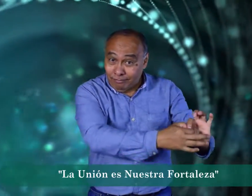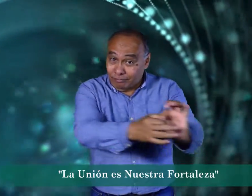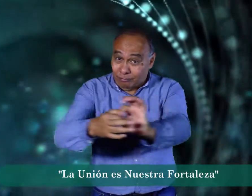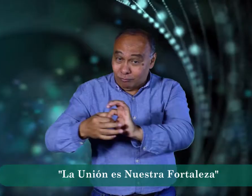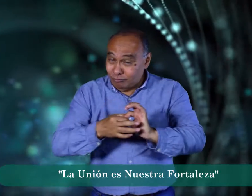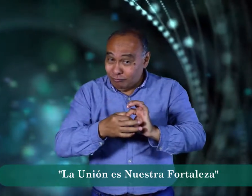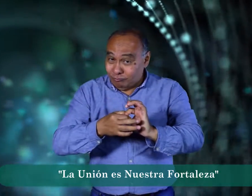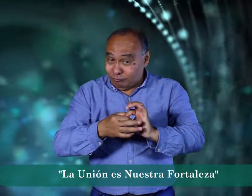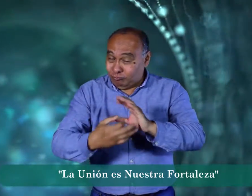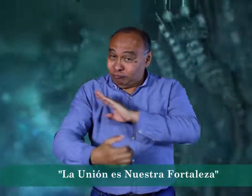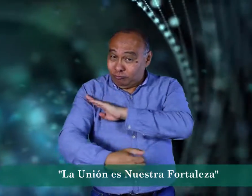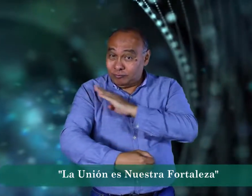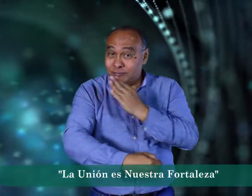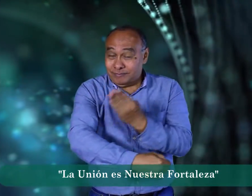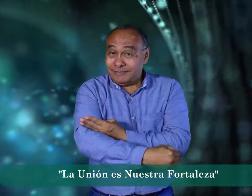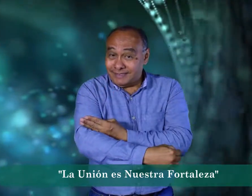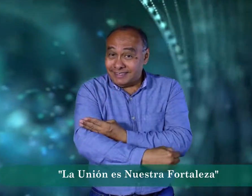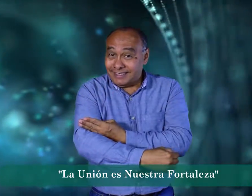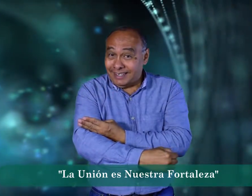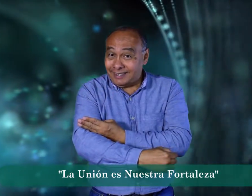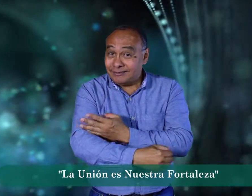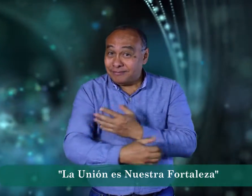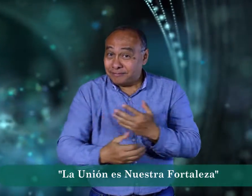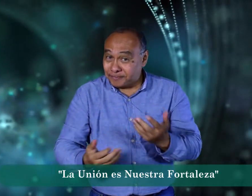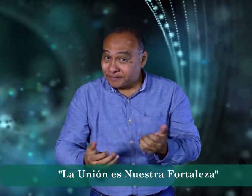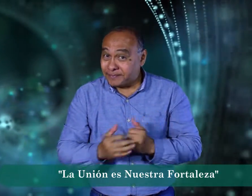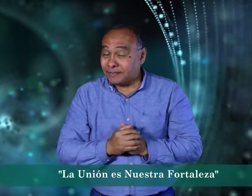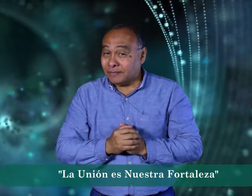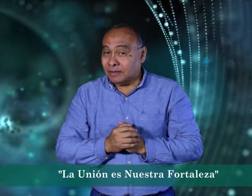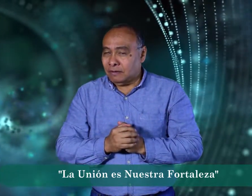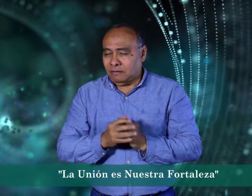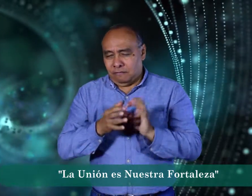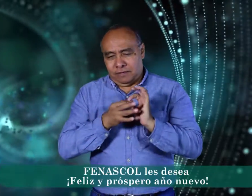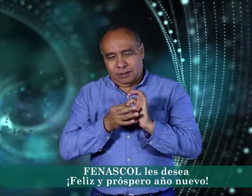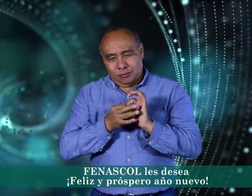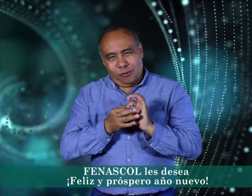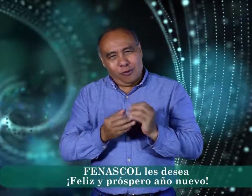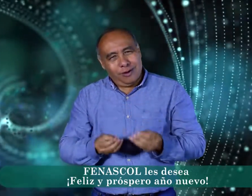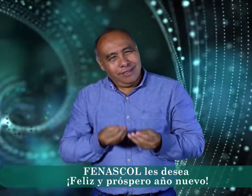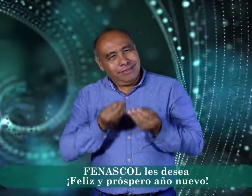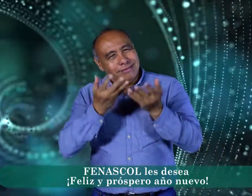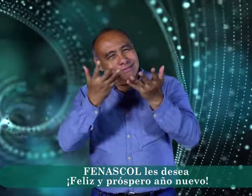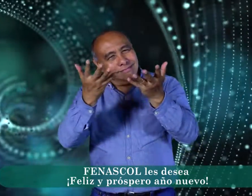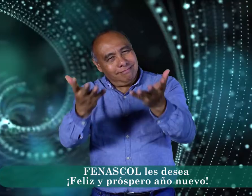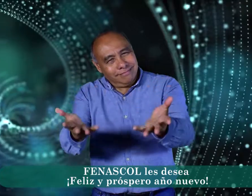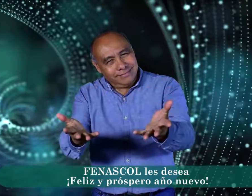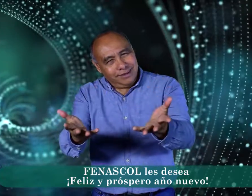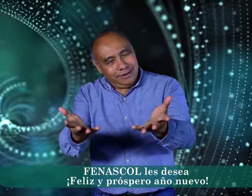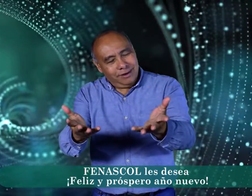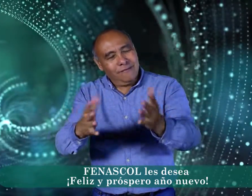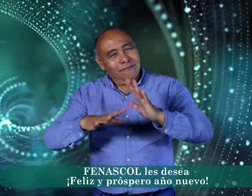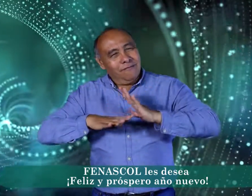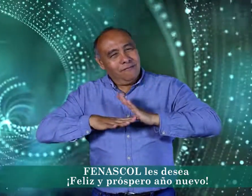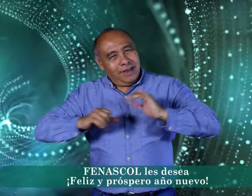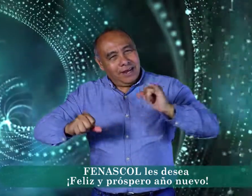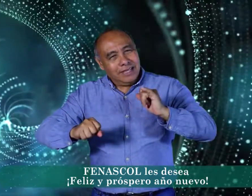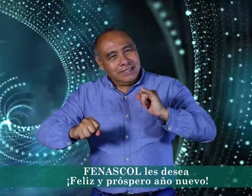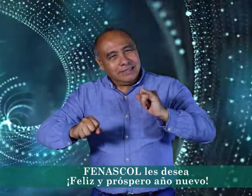unión es nuestra fortaleza. FENASCOL les desea feliz y próspero año nuevo.